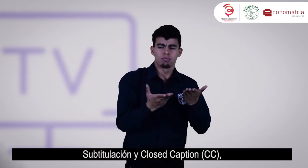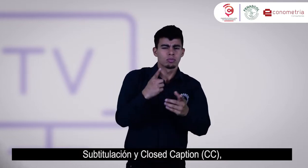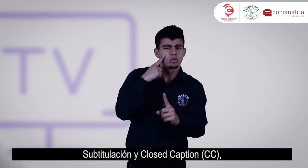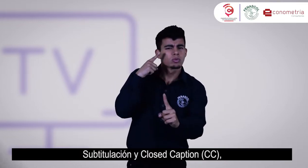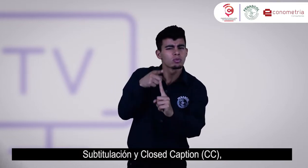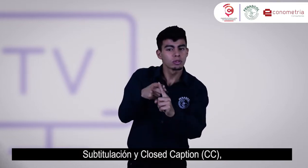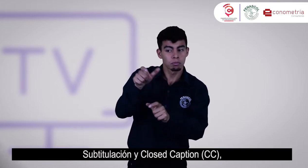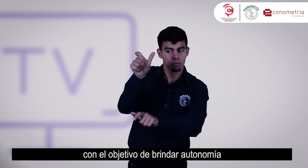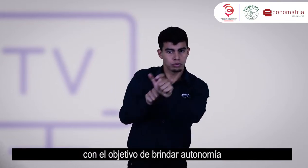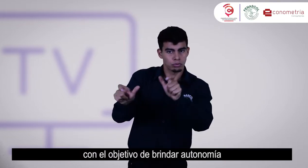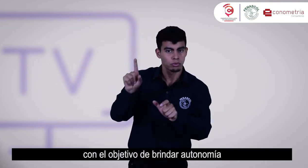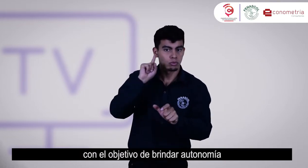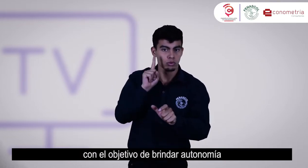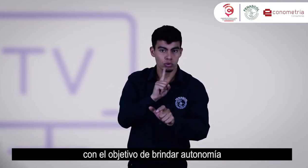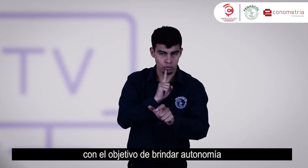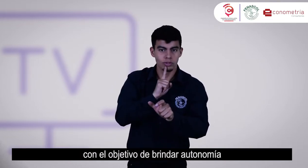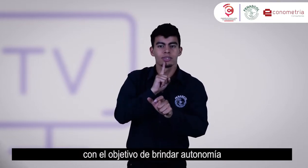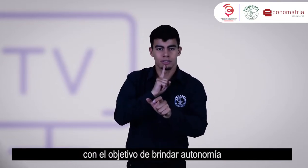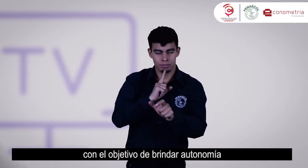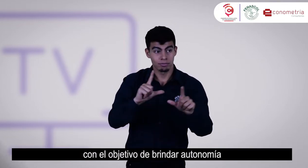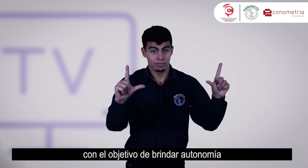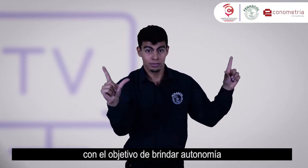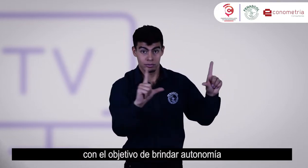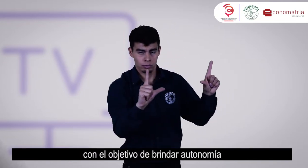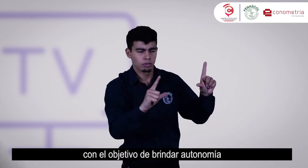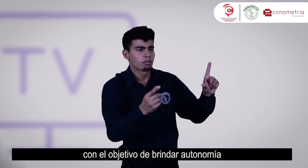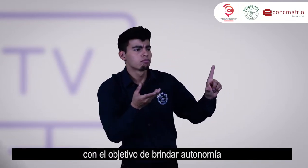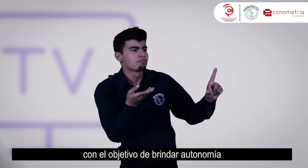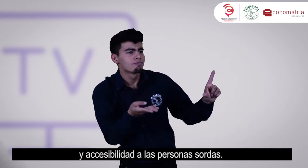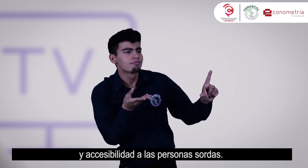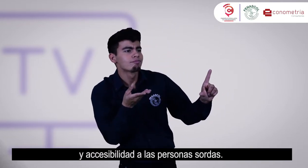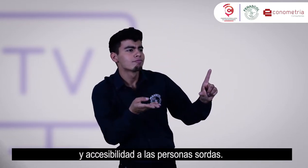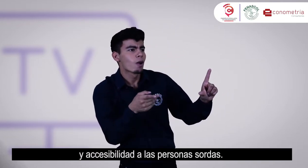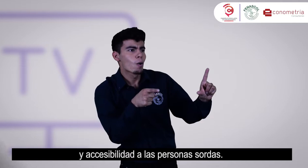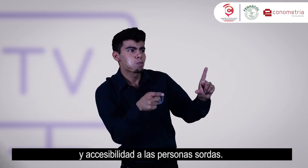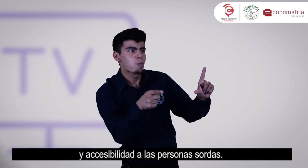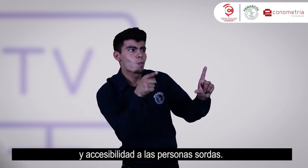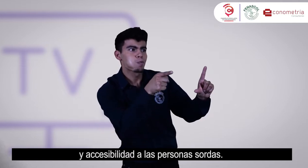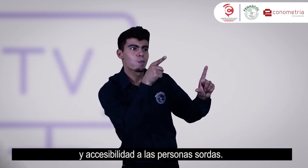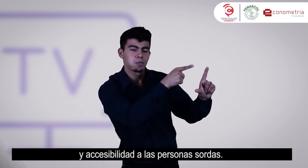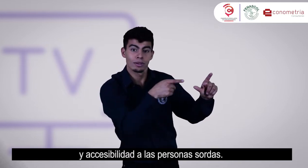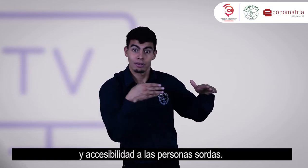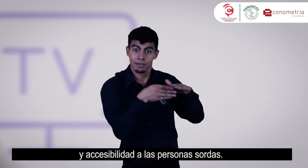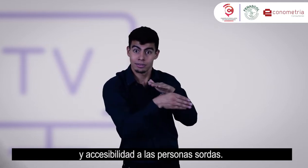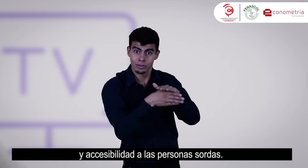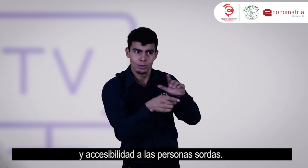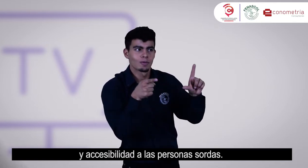Con el objetivo de brindar autonomía y accesibilidad a las personas sordas.